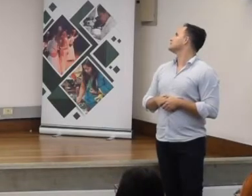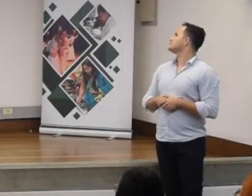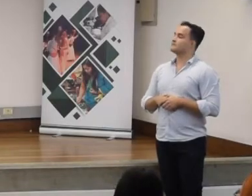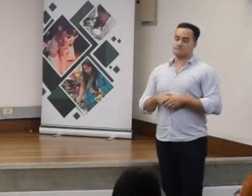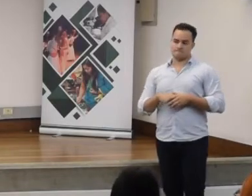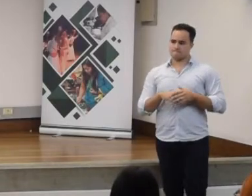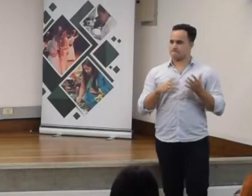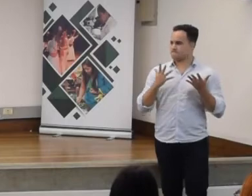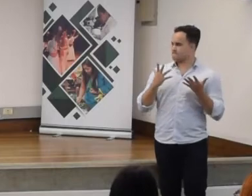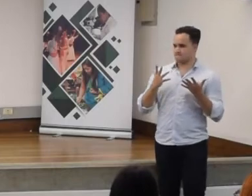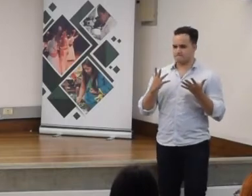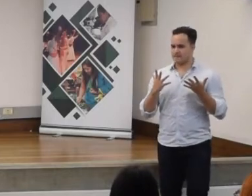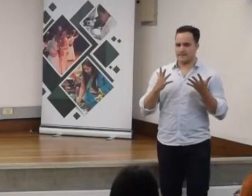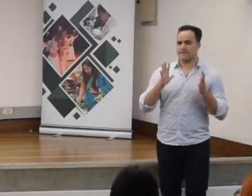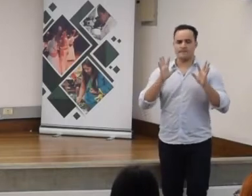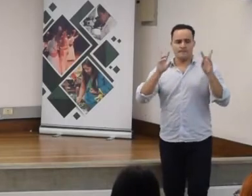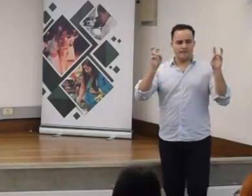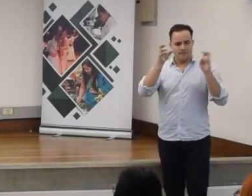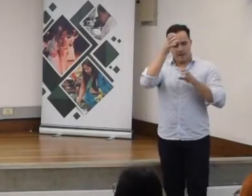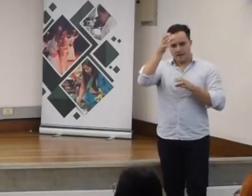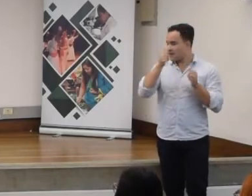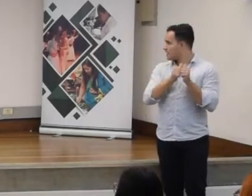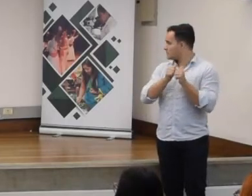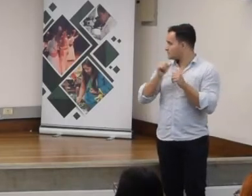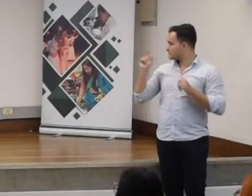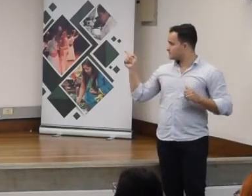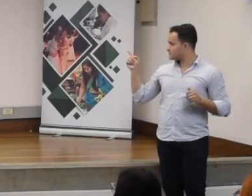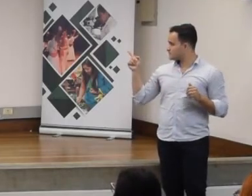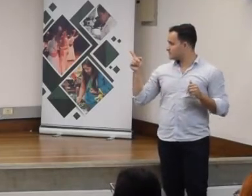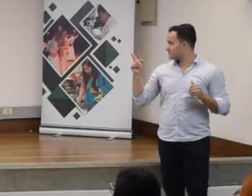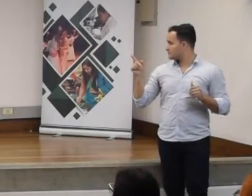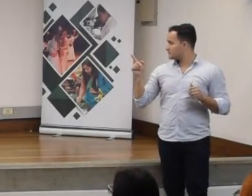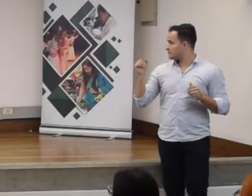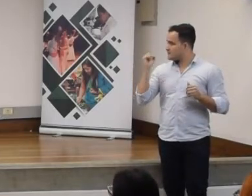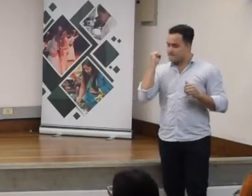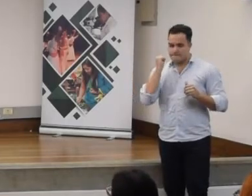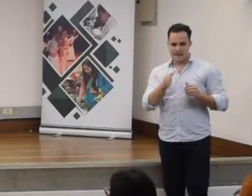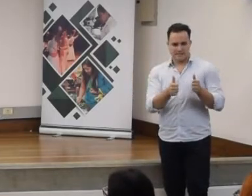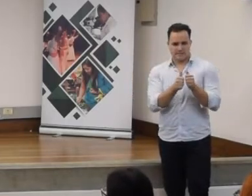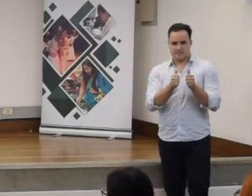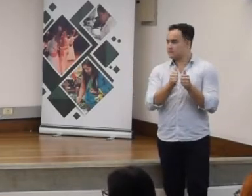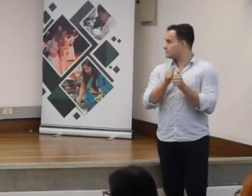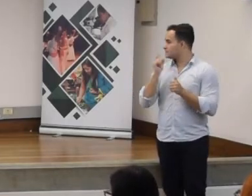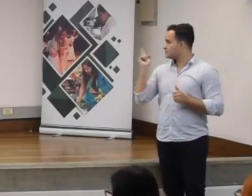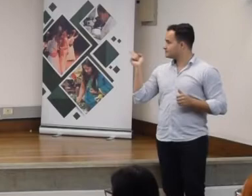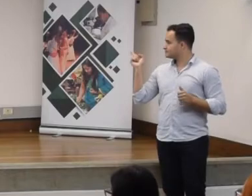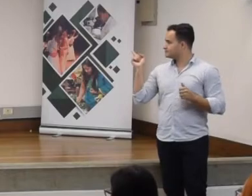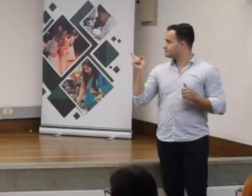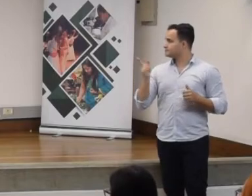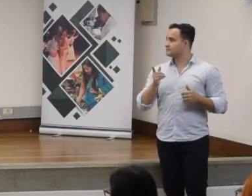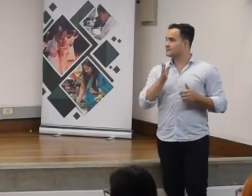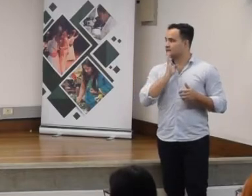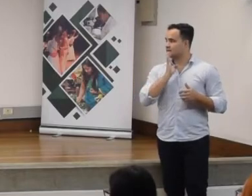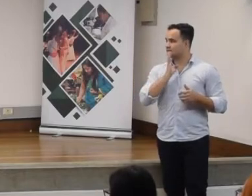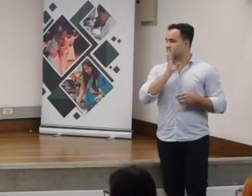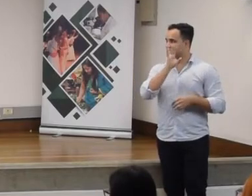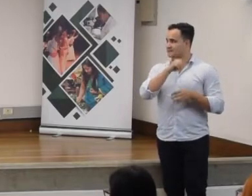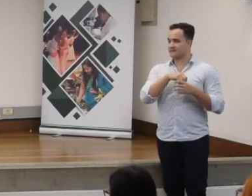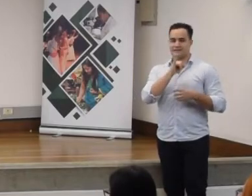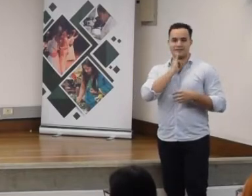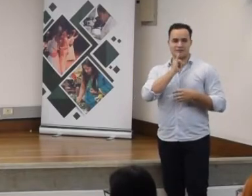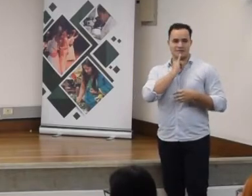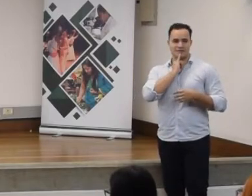Bueno, en acompañamiento destacamos sobre todo el acompañamiento que hicimos, o el apoyo mejor, el trabajo mancomunado que hicimos con la Escuela de